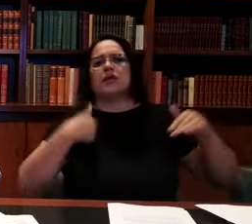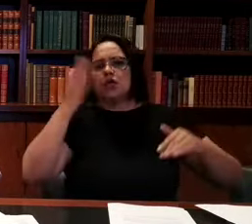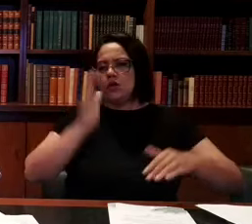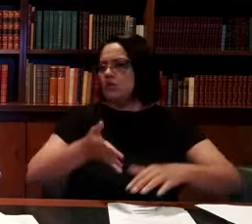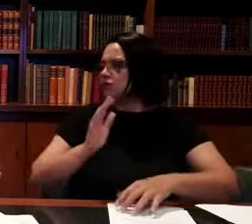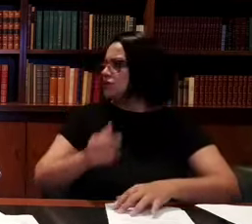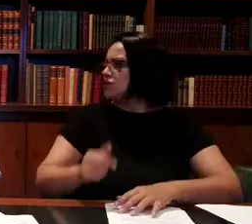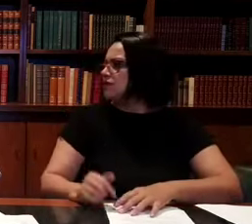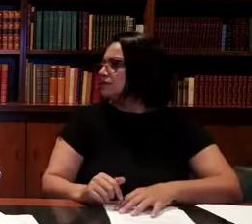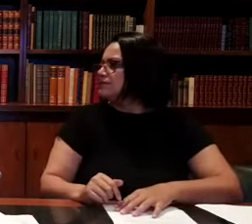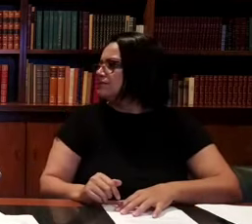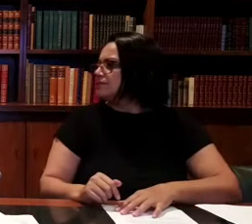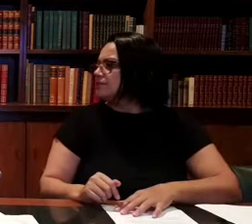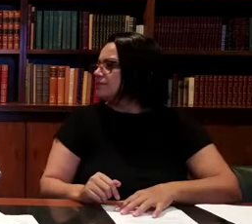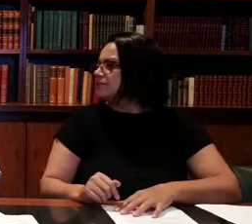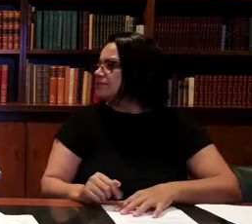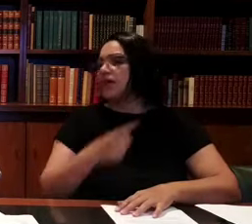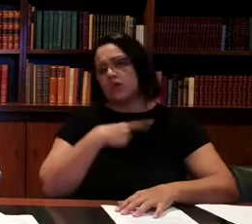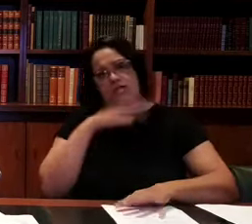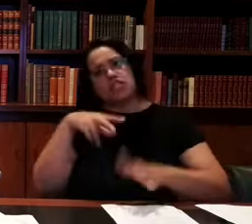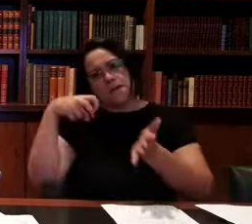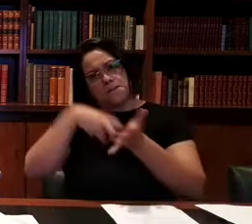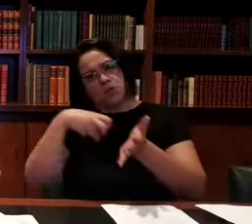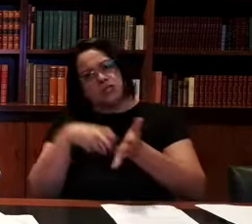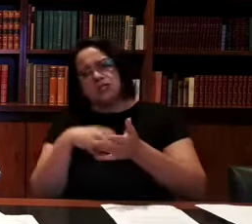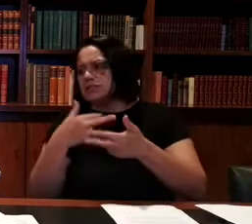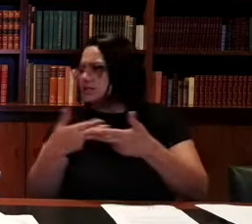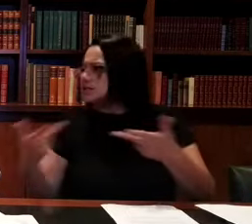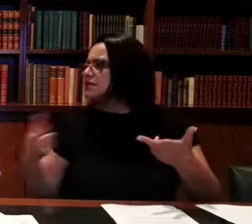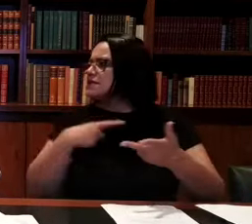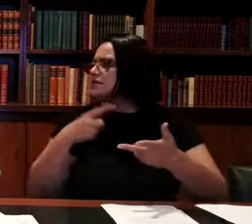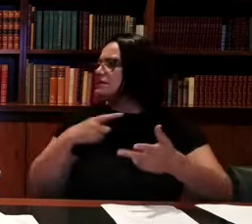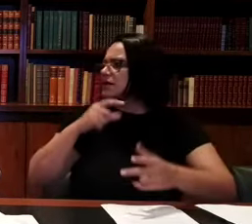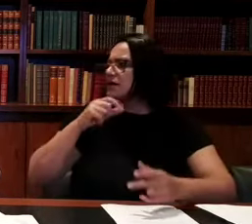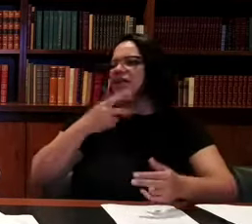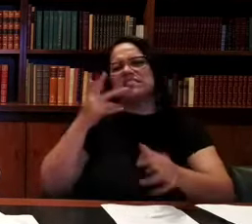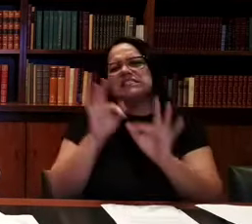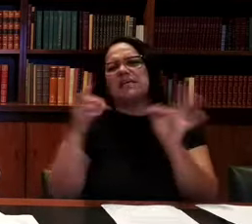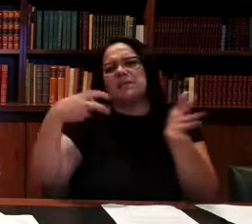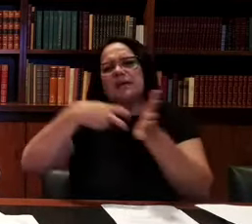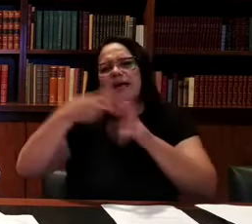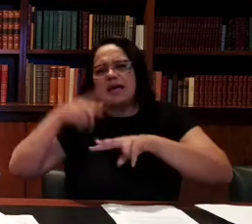fui acha que as pessoas é boa para impedir na feia